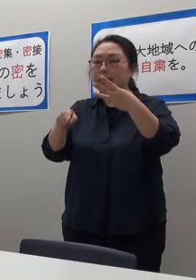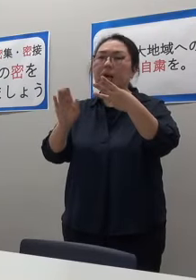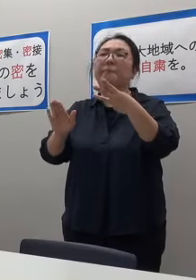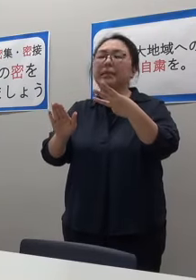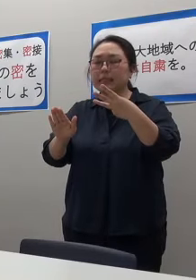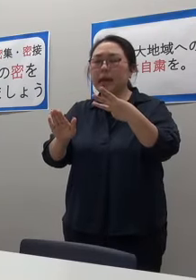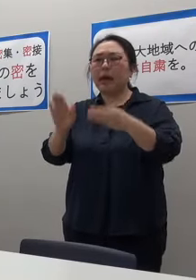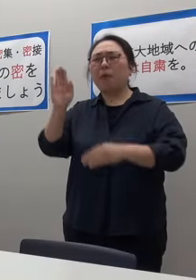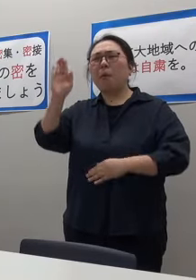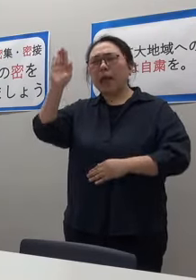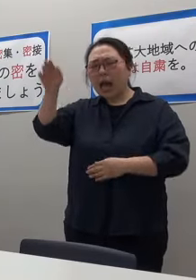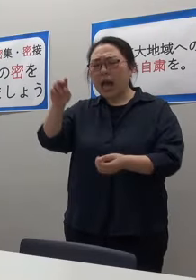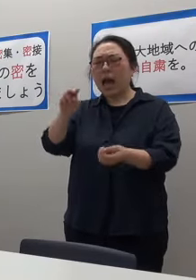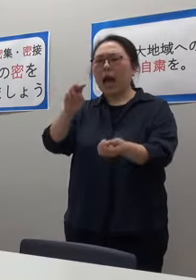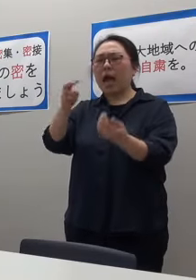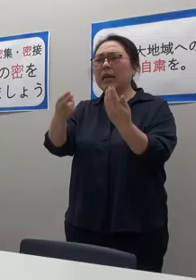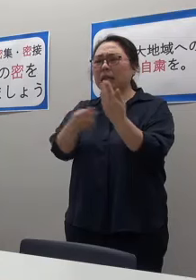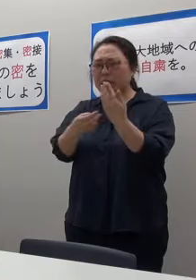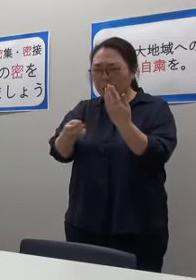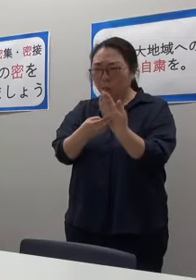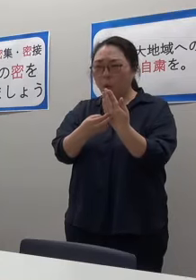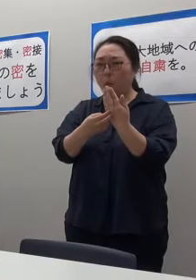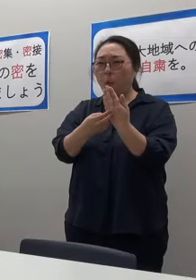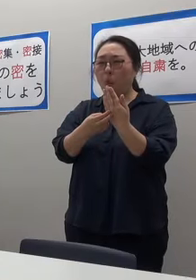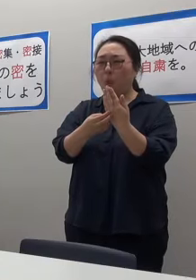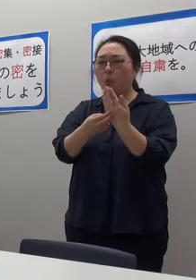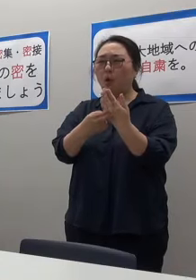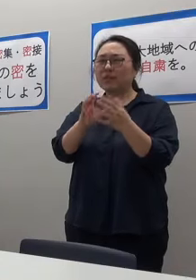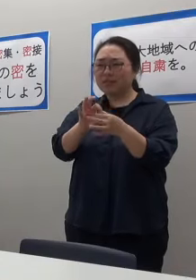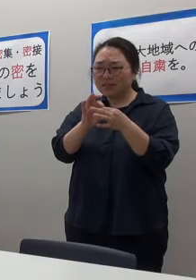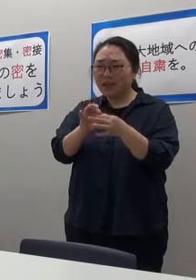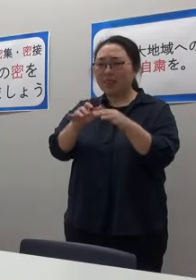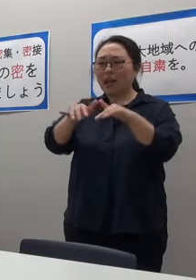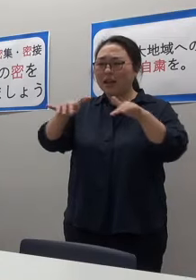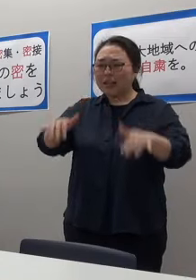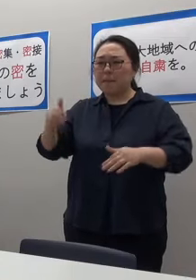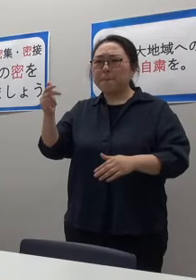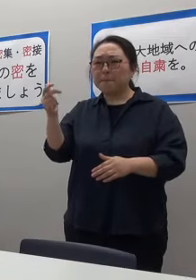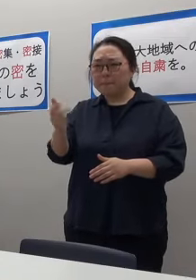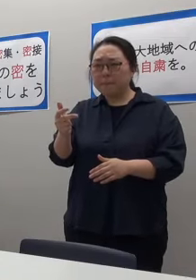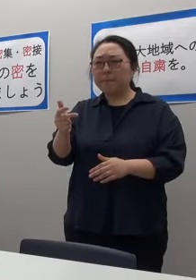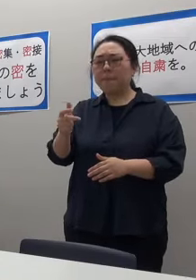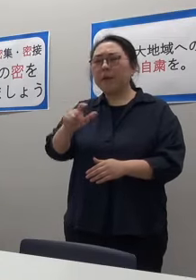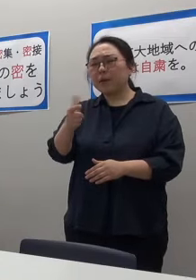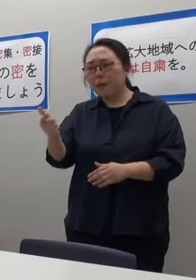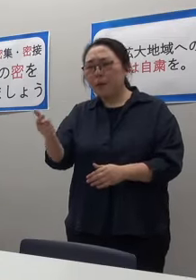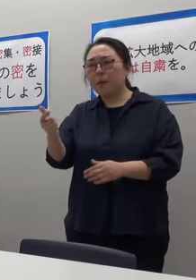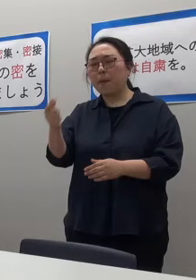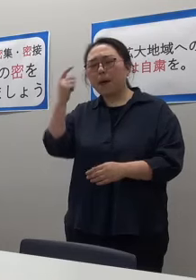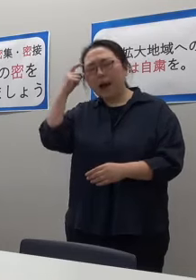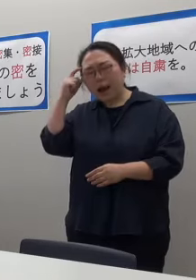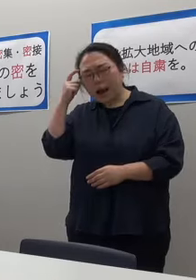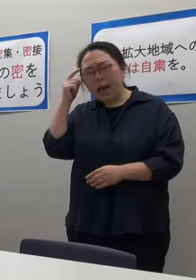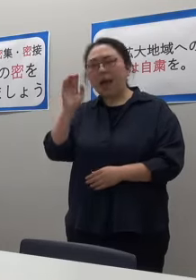医療の拡充とか医療体制の、まあ、拡充とか、そういったところ検討段階でもあるのであれば、ちょっと教えていただきたい